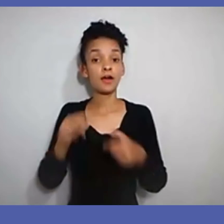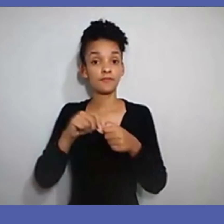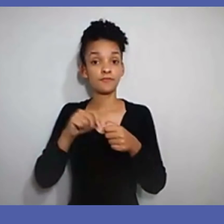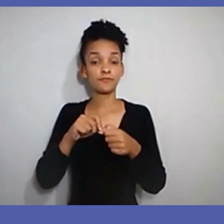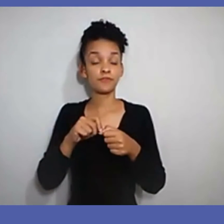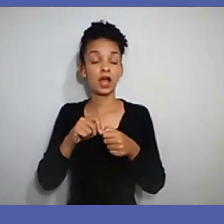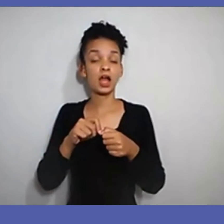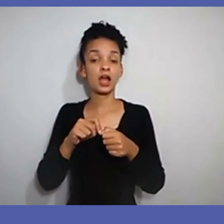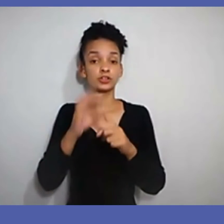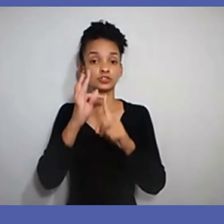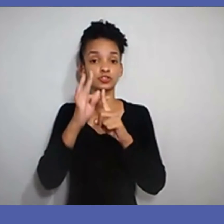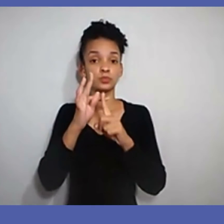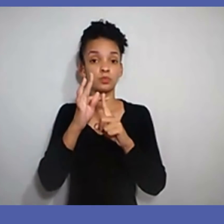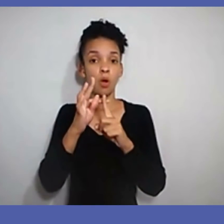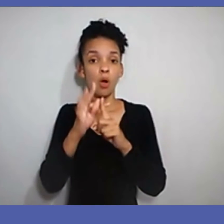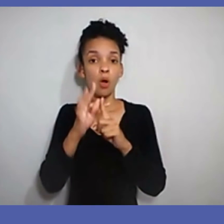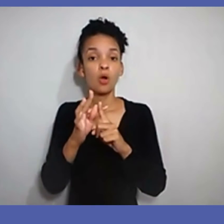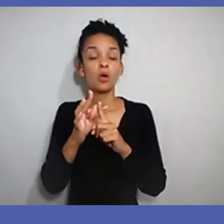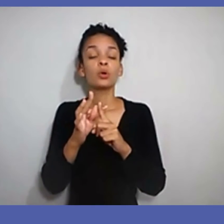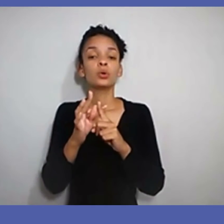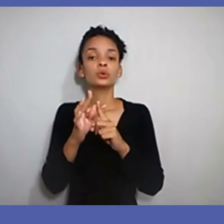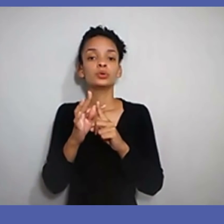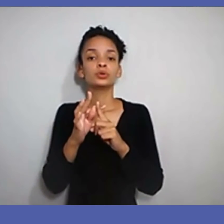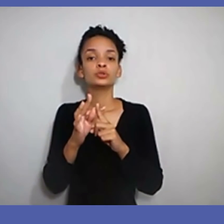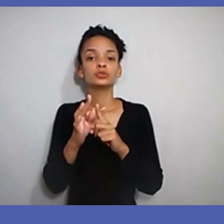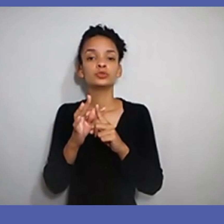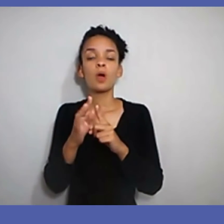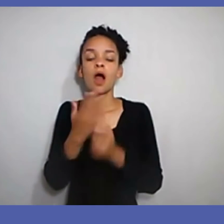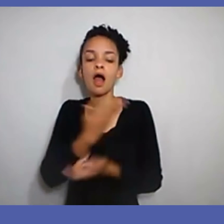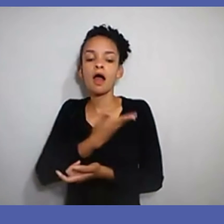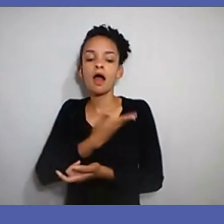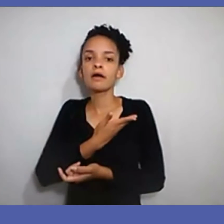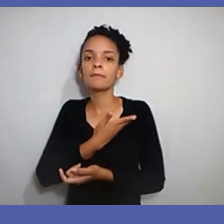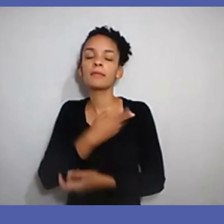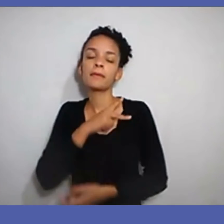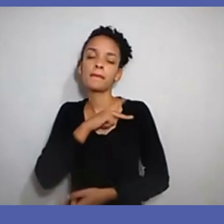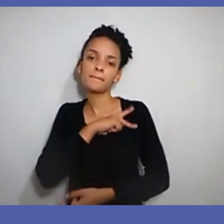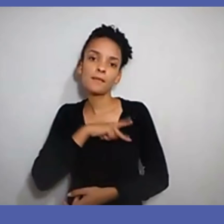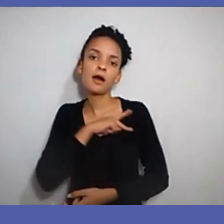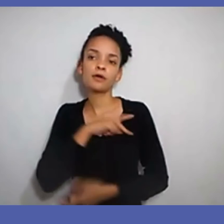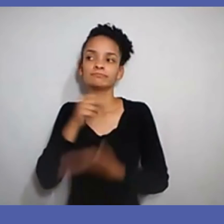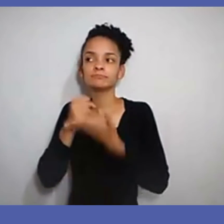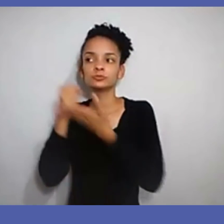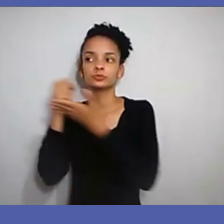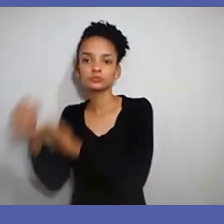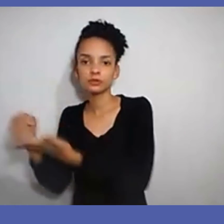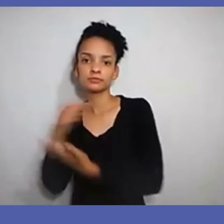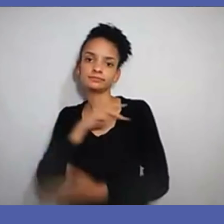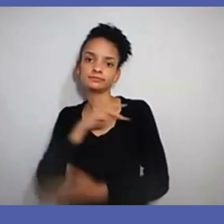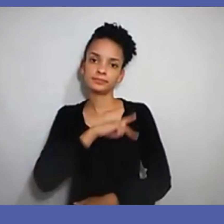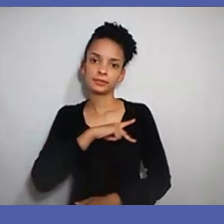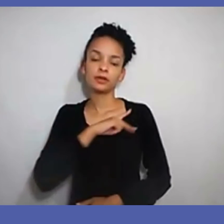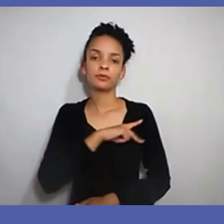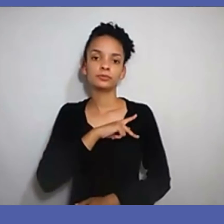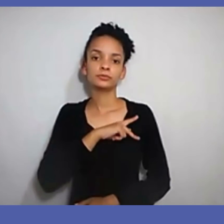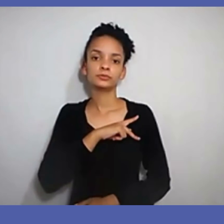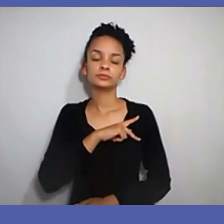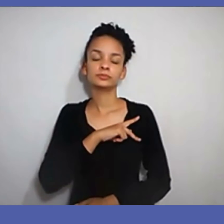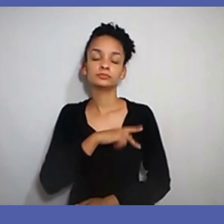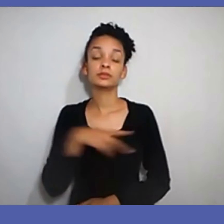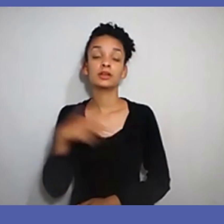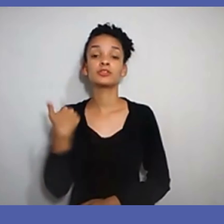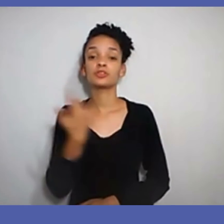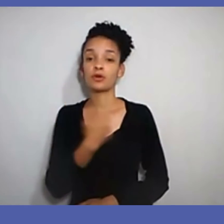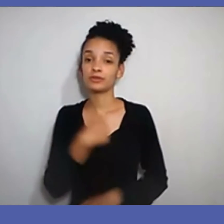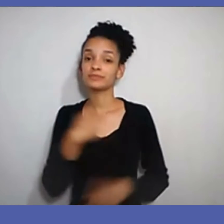íntimo de Paulo, né? Que nós todos, irmãos, sejamos esses cooperadores. Juntos nós